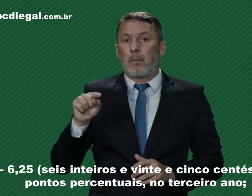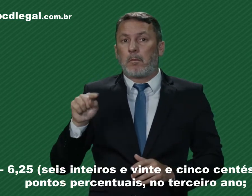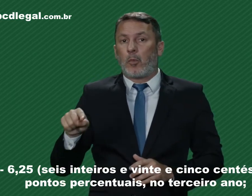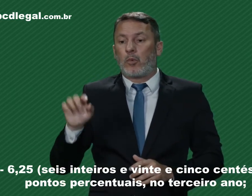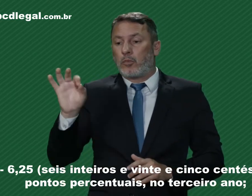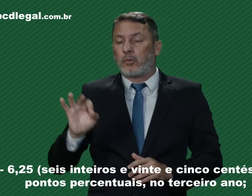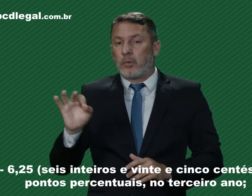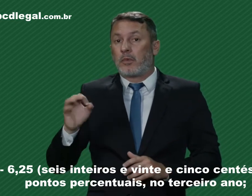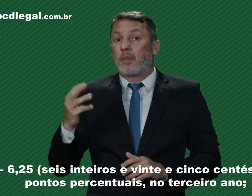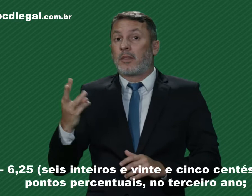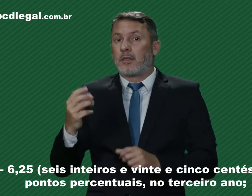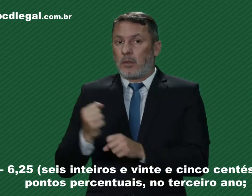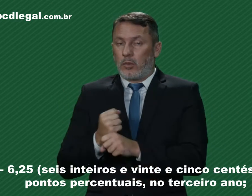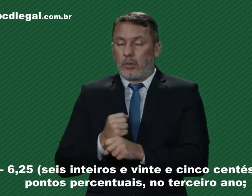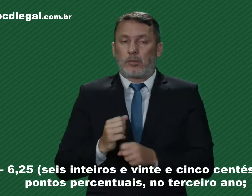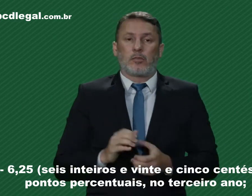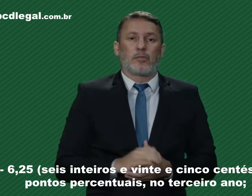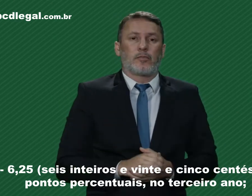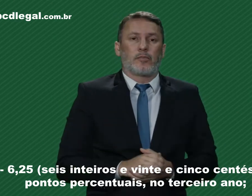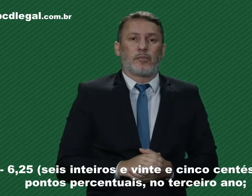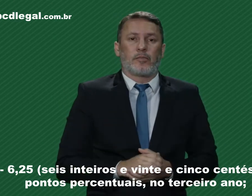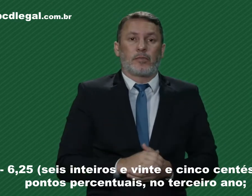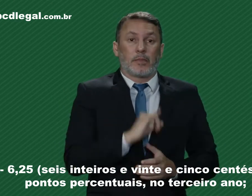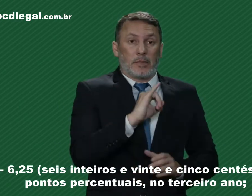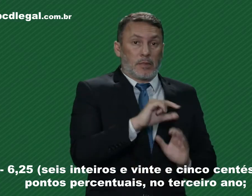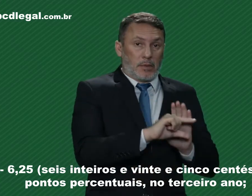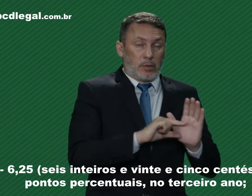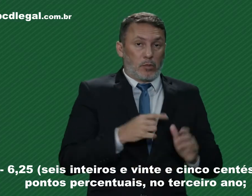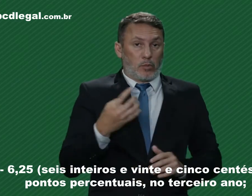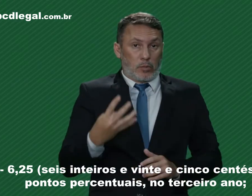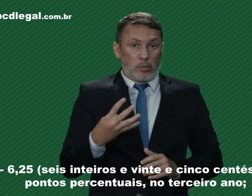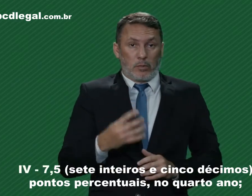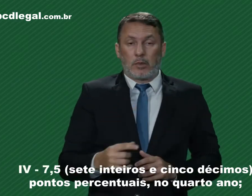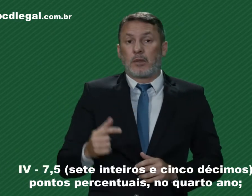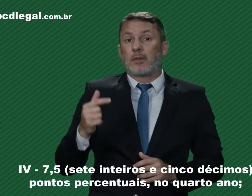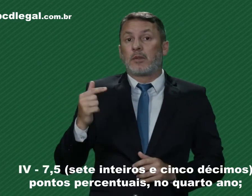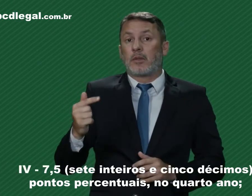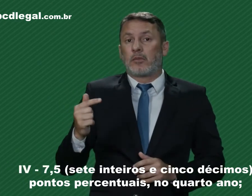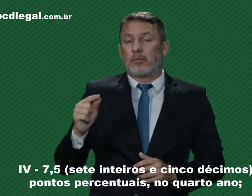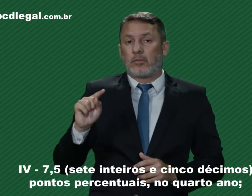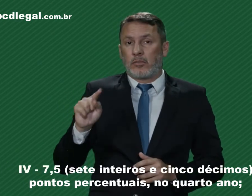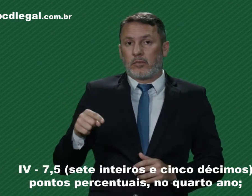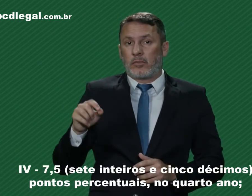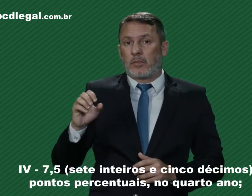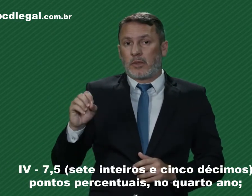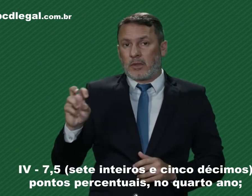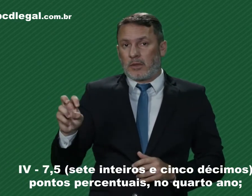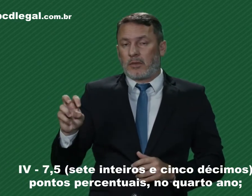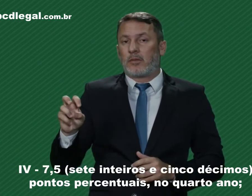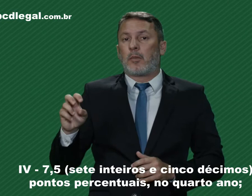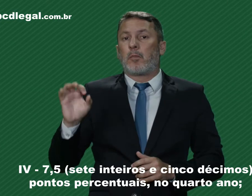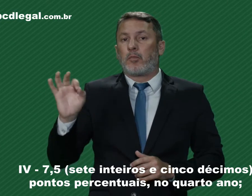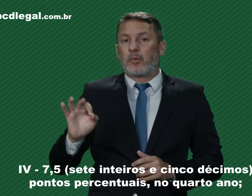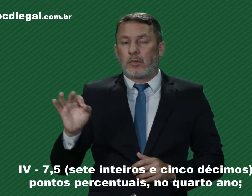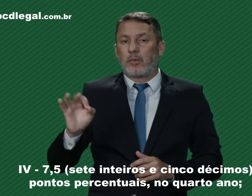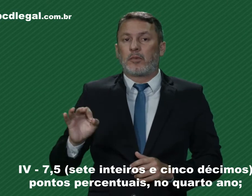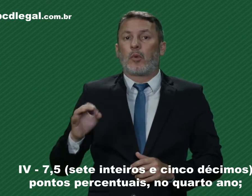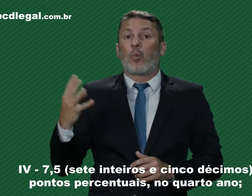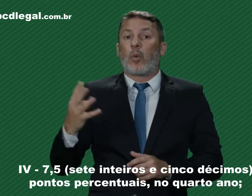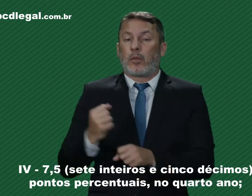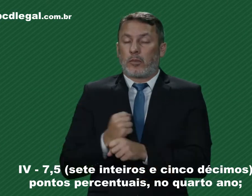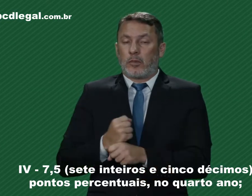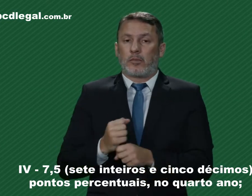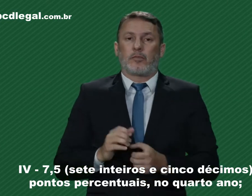e 25 centésimos pontos percentuais no terceiro ano. Inciso 4. 7 inteiros e